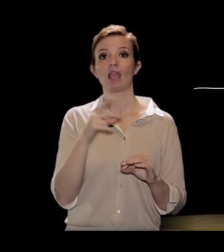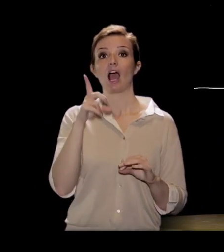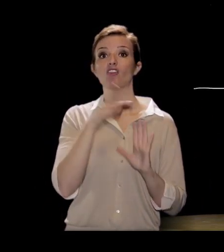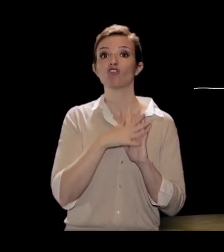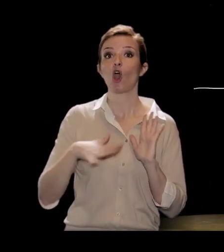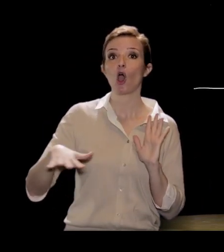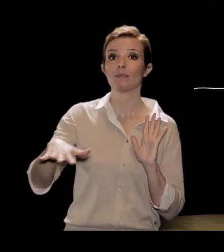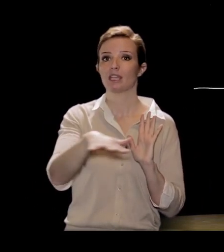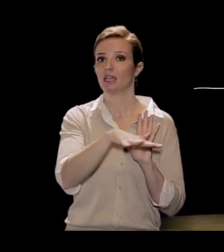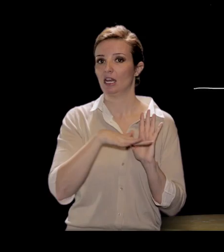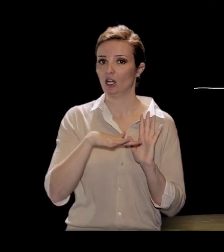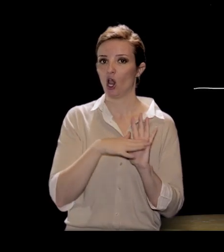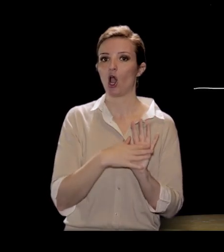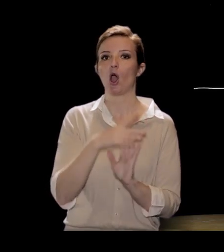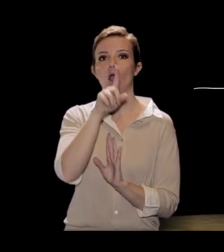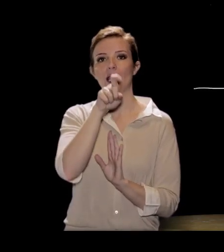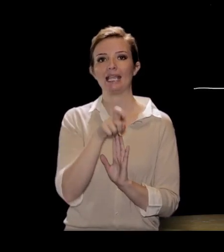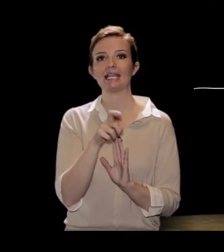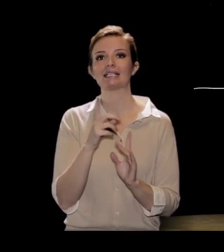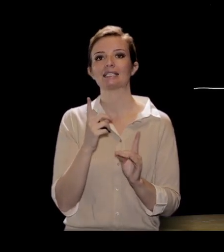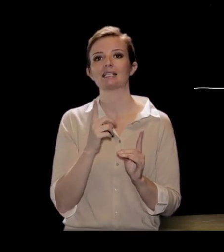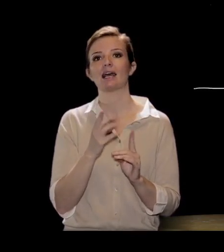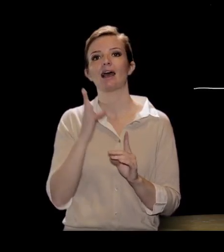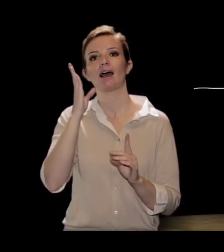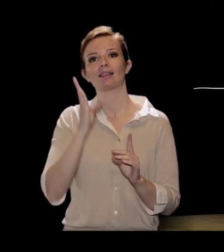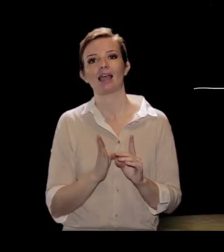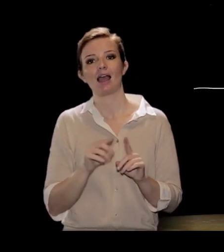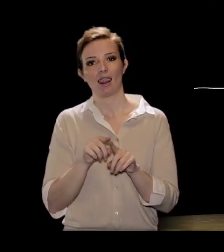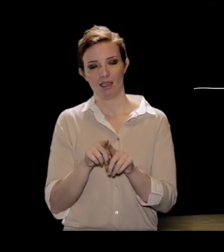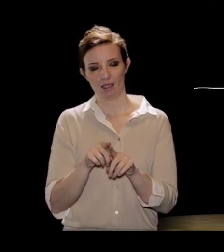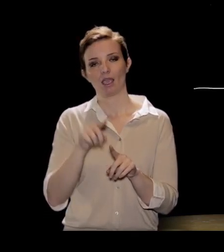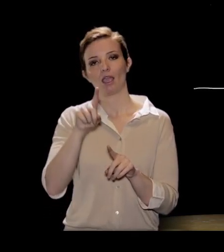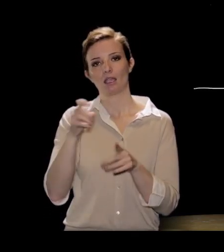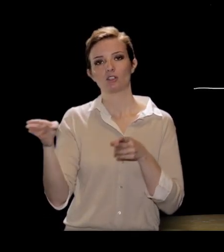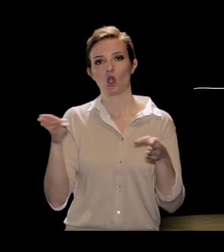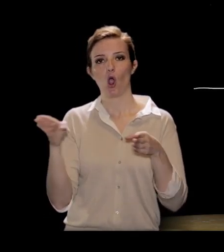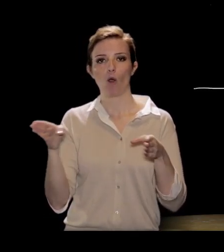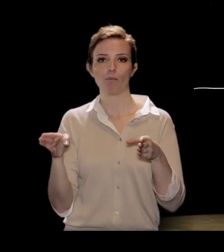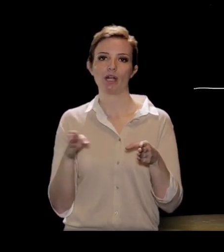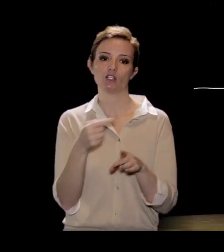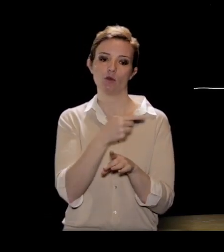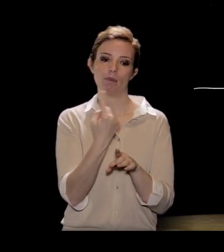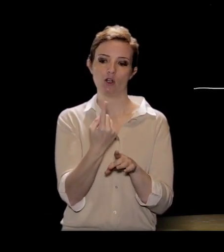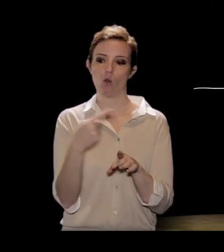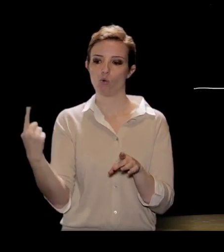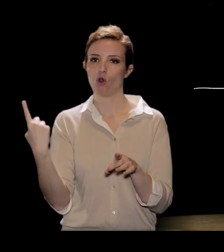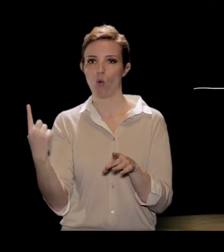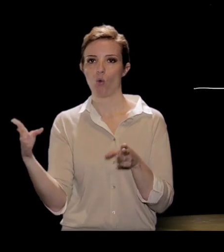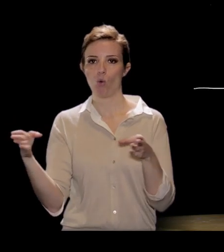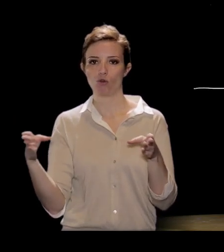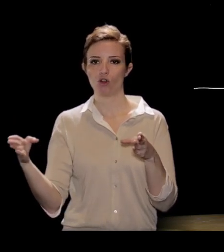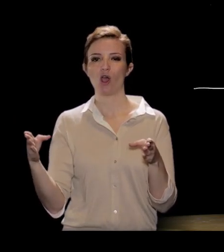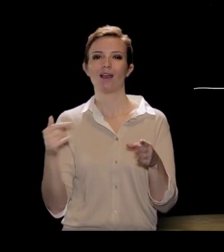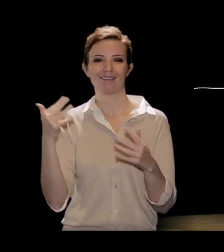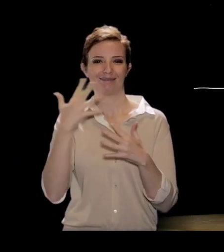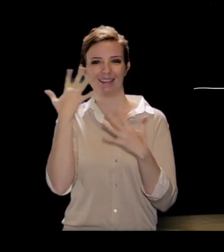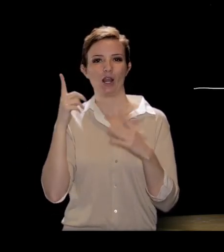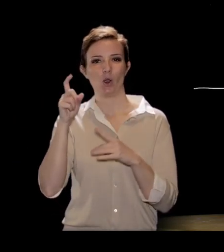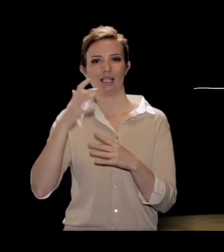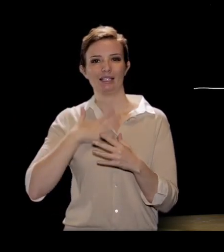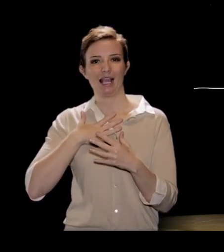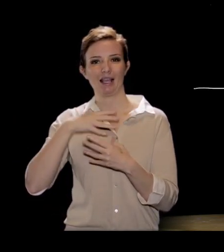x tali che x è compreso fra meno 1 e 1, ovviamente con x appartenente